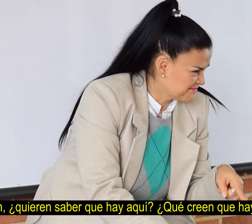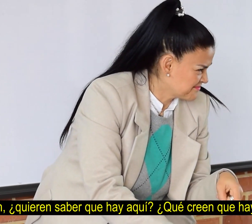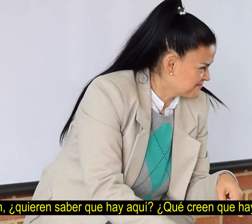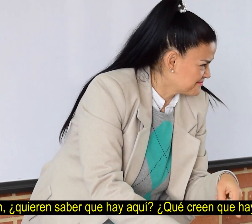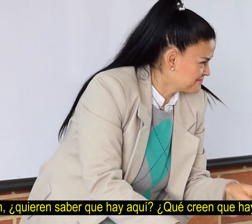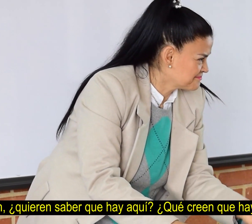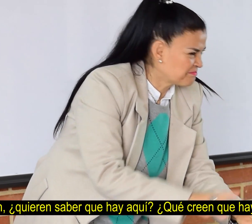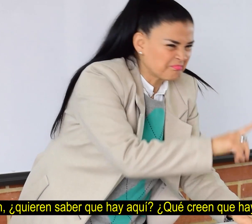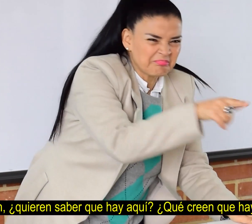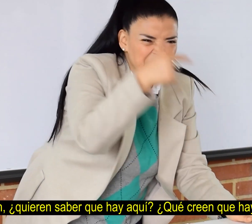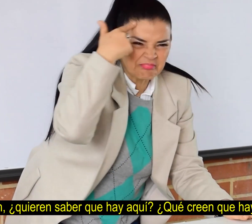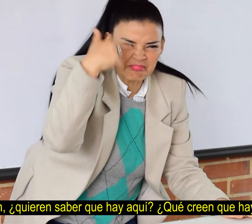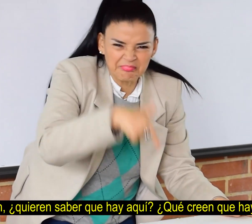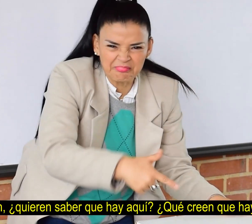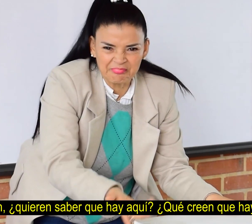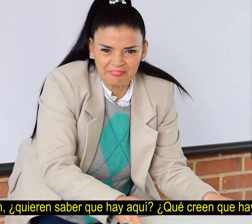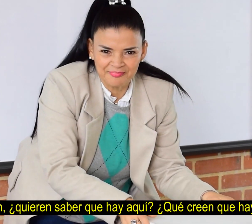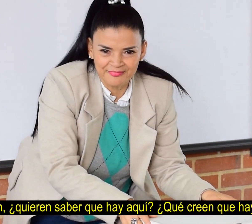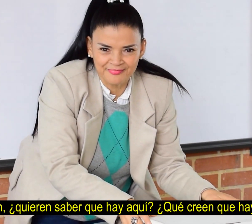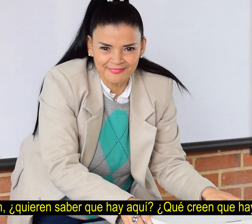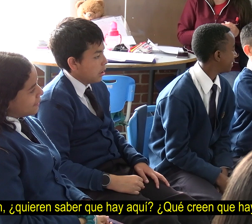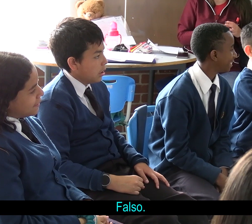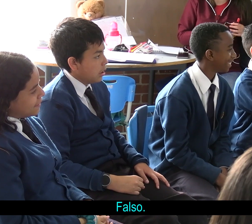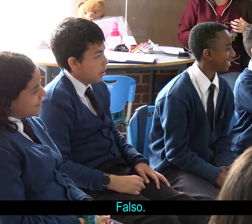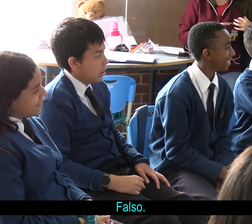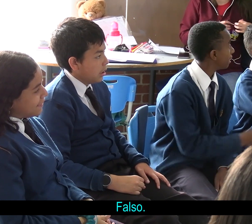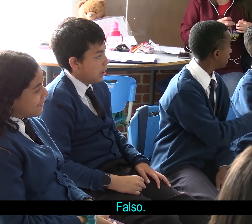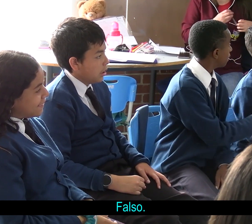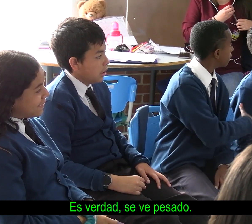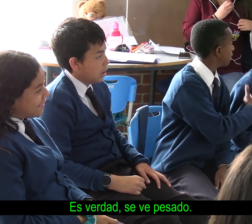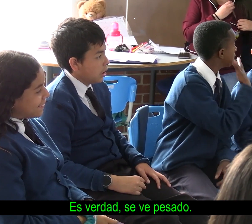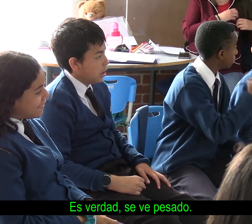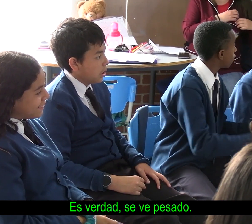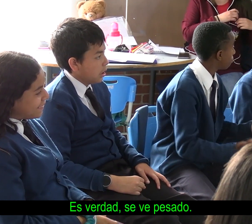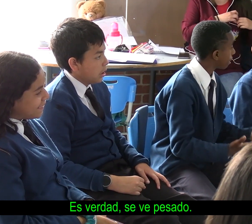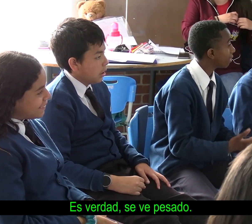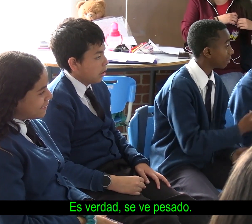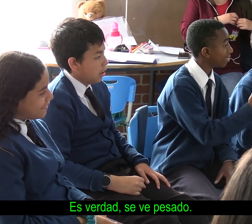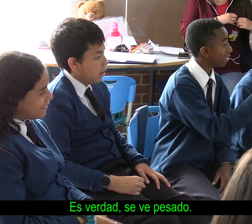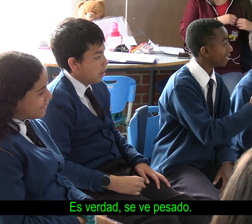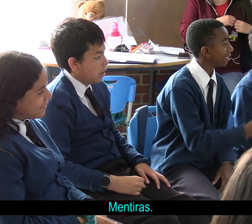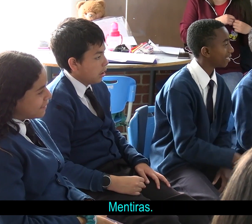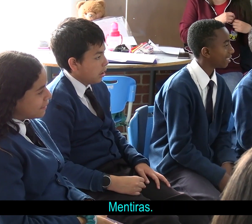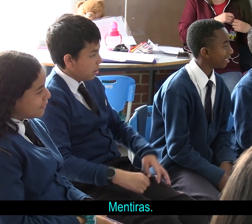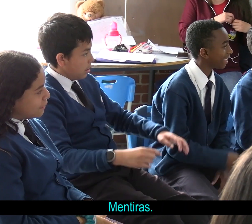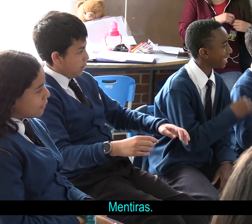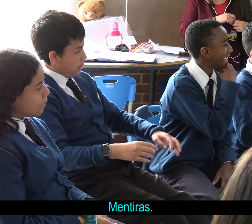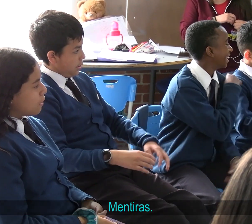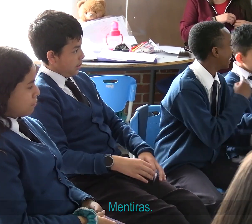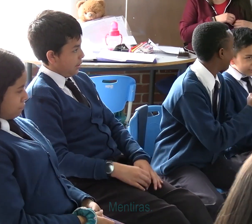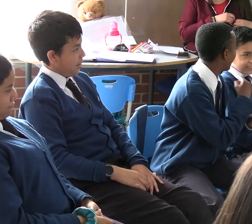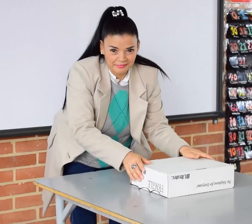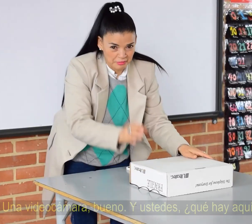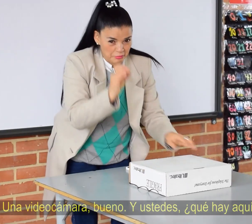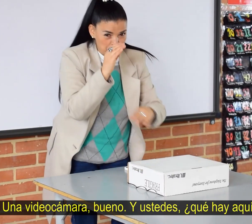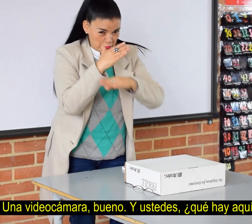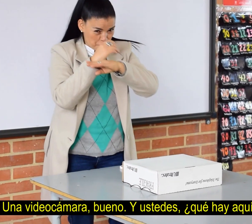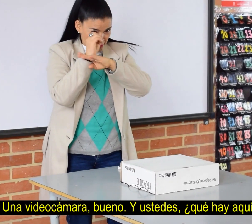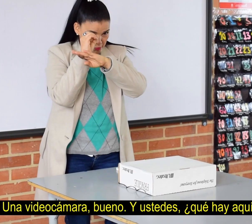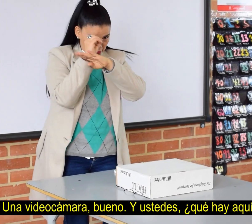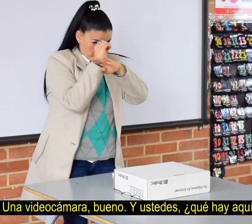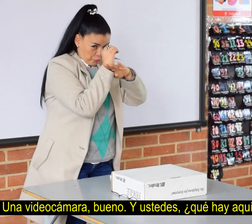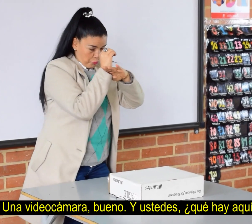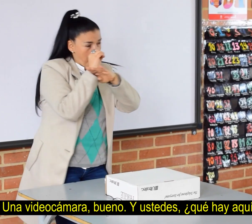Miren, ¿quieren saber qué hay aquí? ¿Qué creen que hay aquí? Falso. Es verdad, se ve pesado. Mentiras.